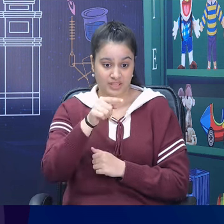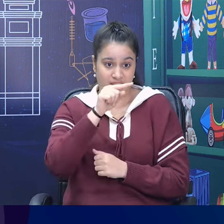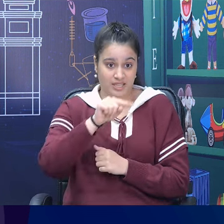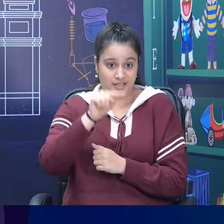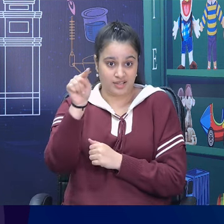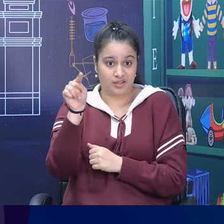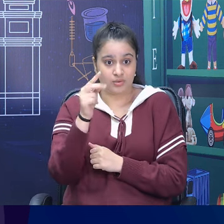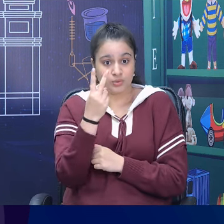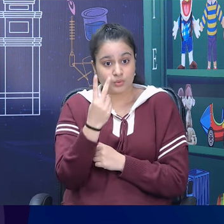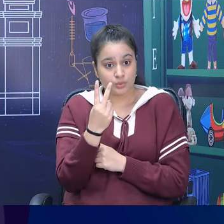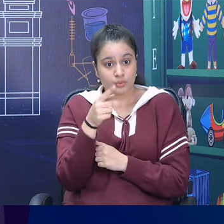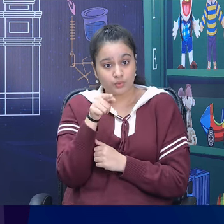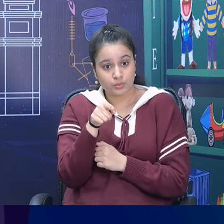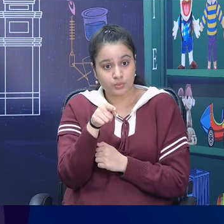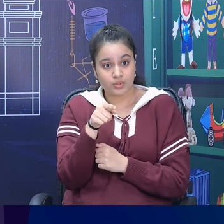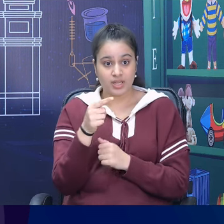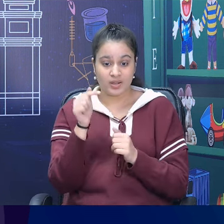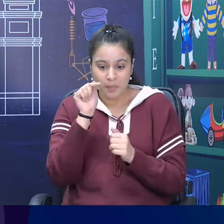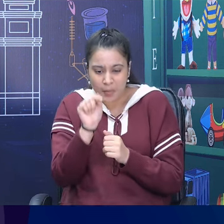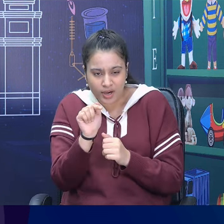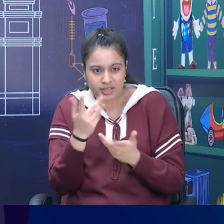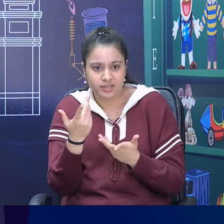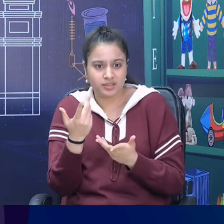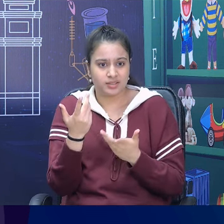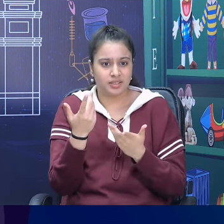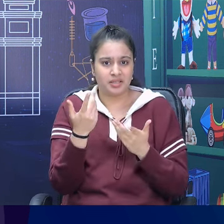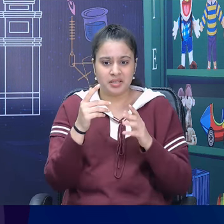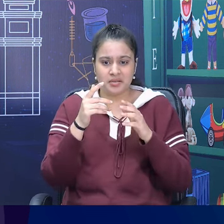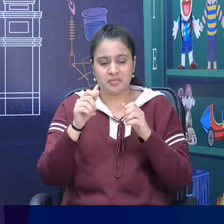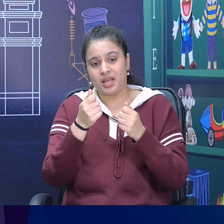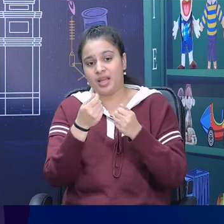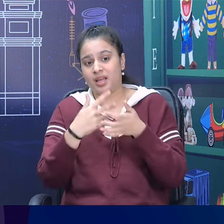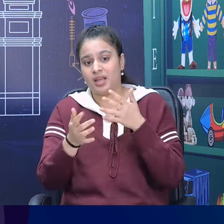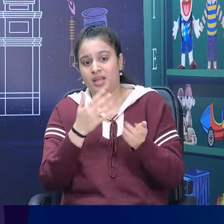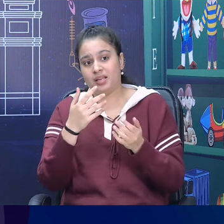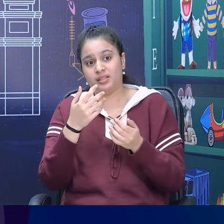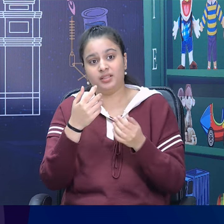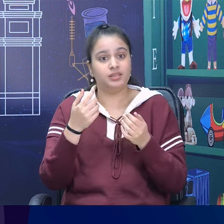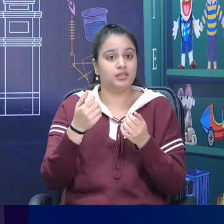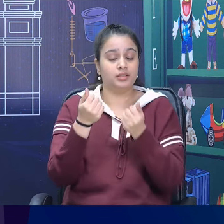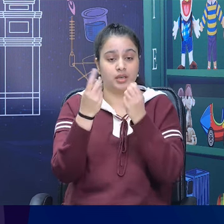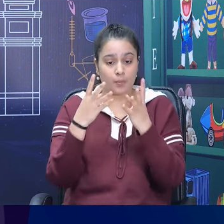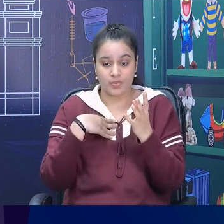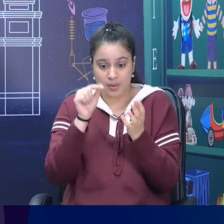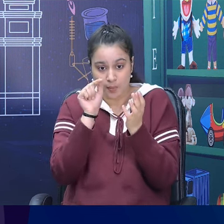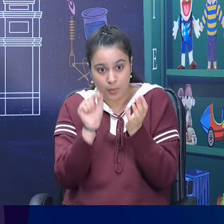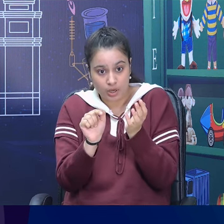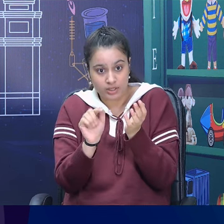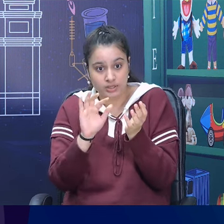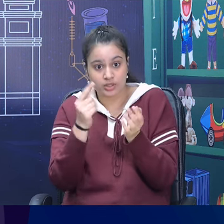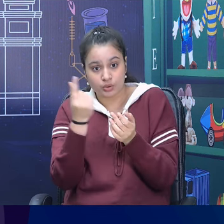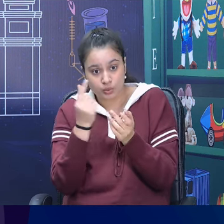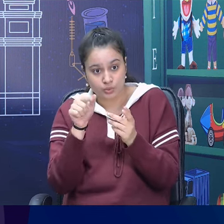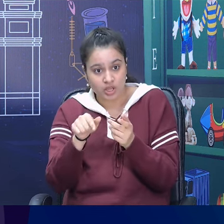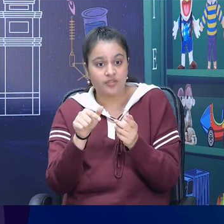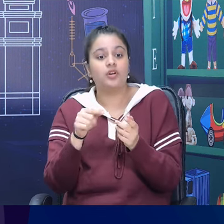एक्सपेंशन के बारे में बात करेंगे तब भी हम देखेंगे कि डेसीमल एक्सपेंशन के अंदर कैसे हम √2 का डेसीमल एक्सपेंशन करेंगे और उसे हम आगे